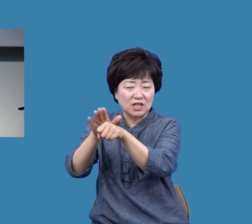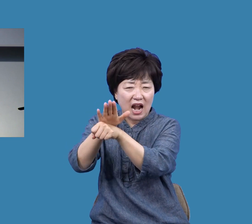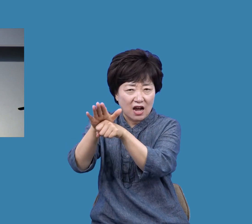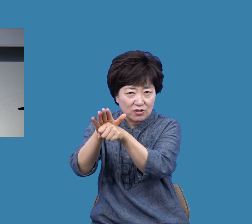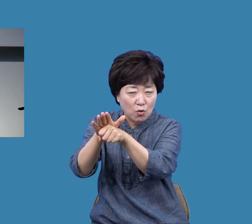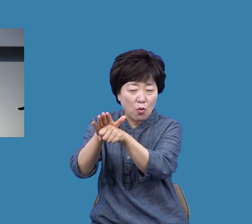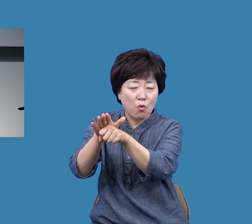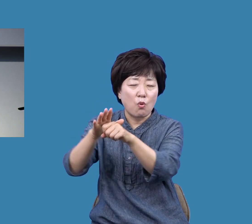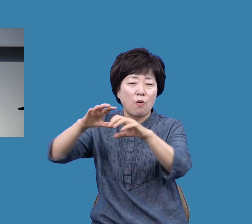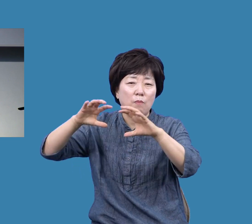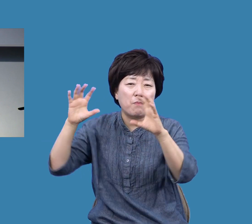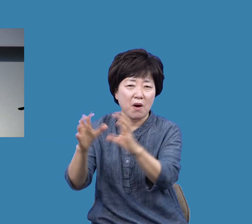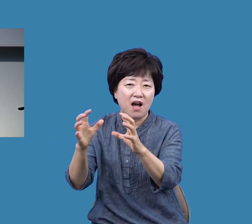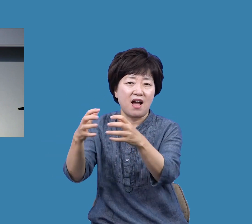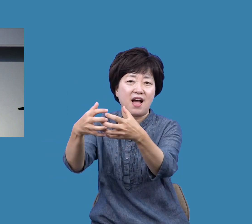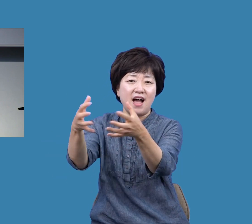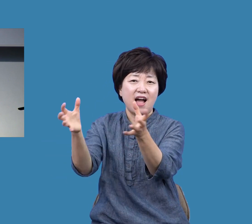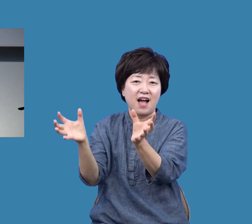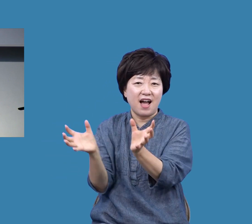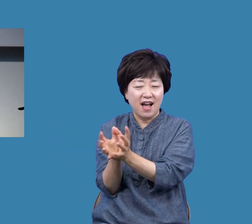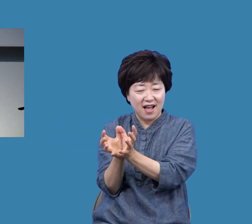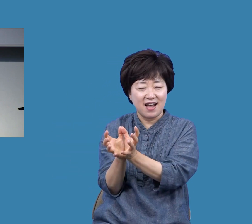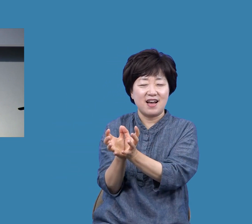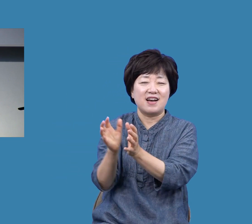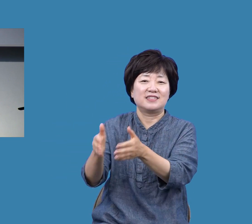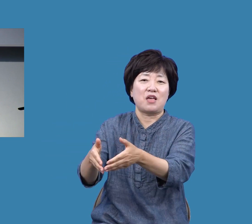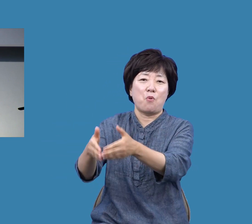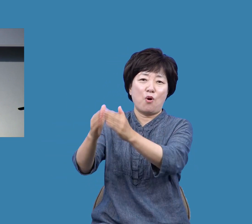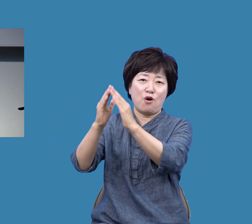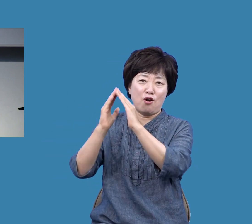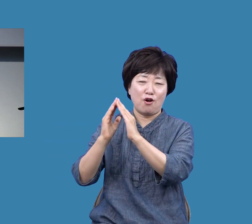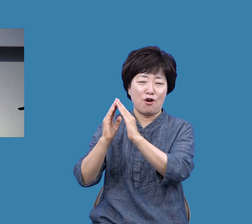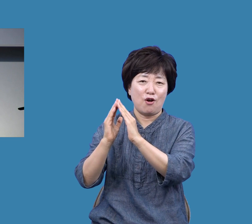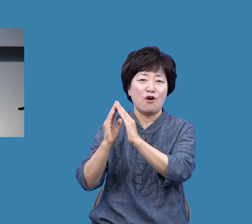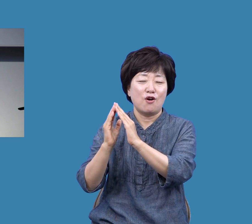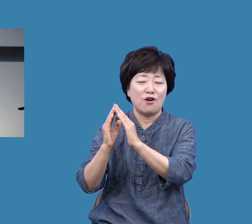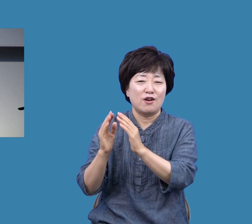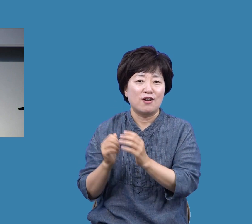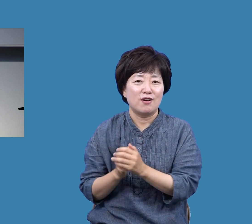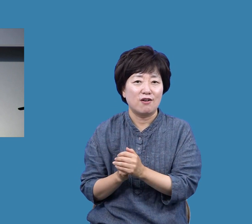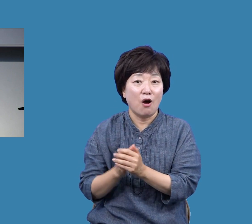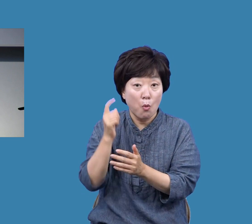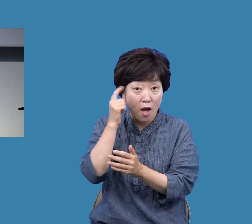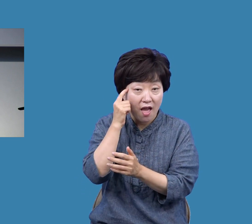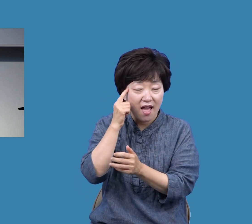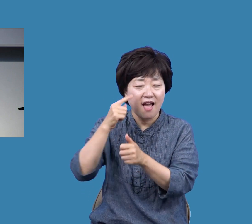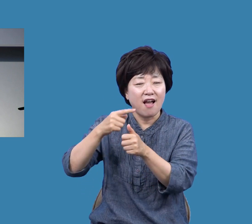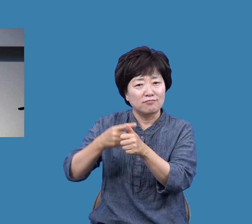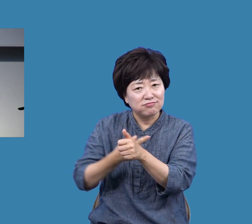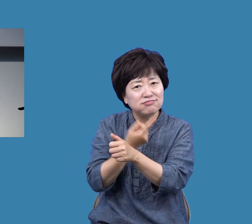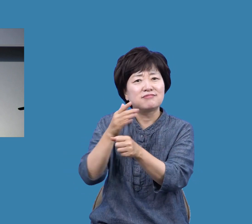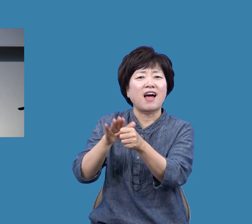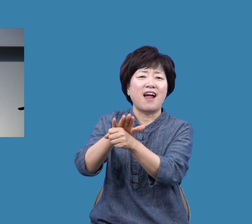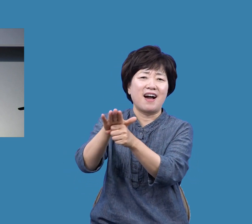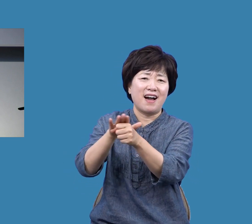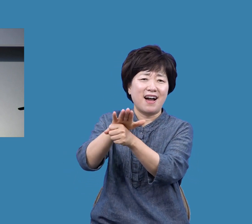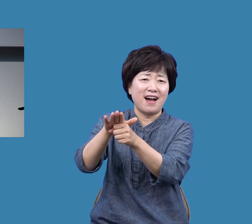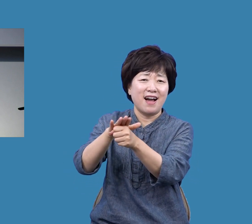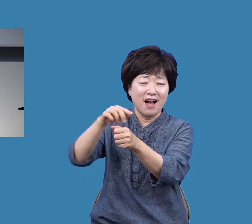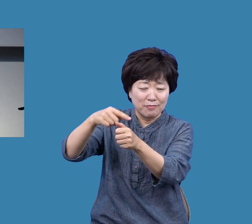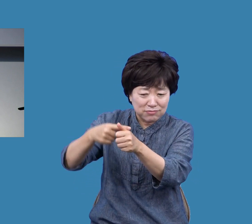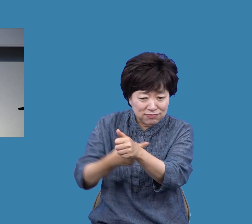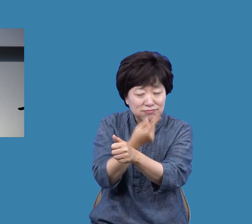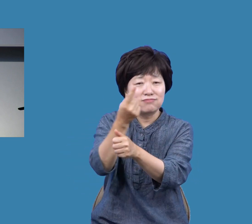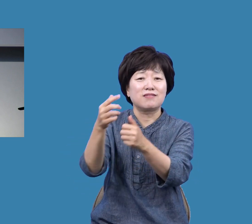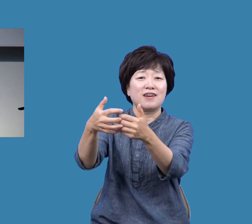이룬다는 거예요. 반드시 공동체를 세운다는 거예요. 왜냐하면 사랑이니까. 영의 가장 기본적인 원리는